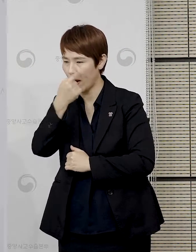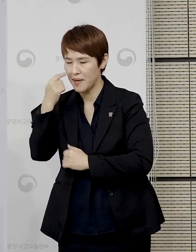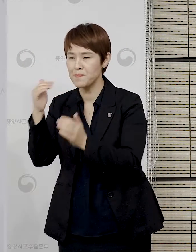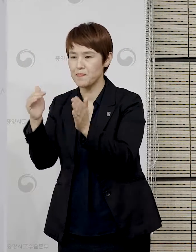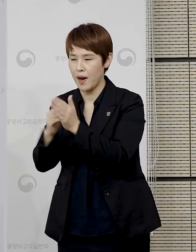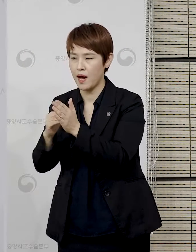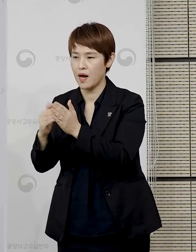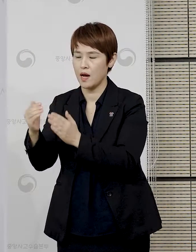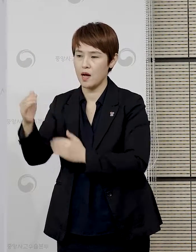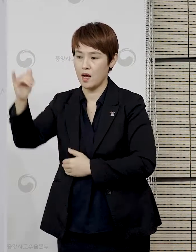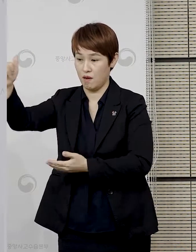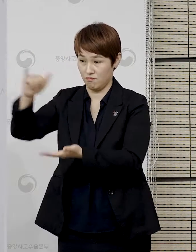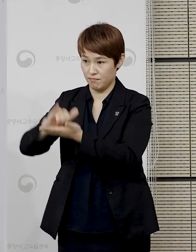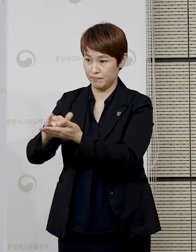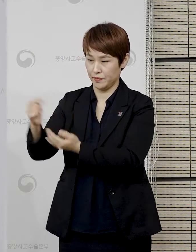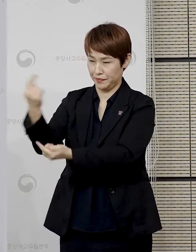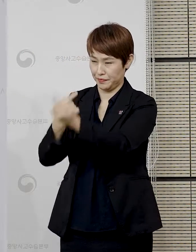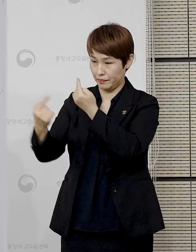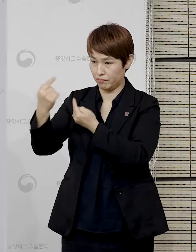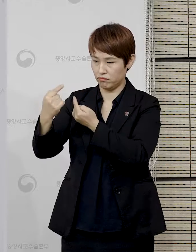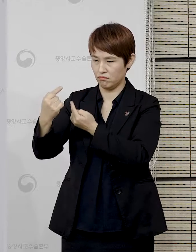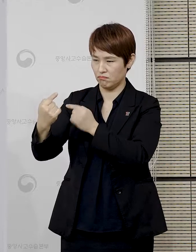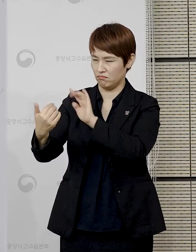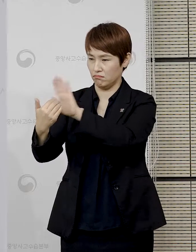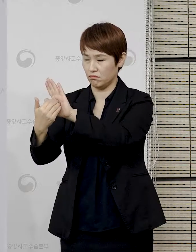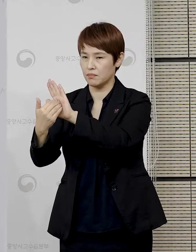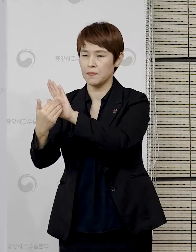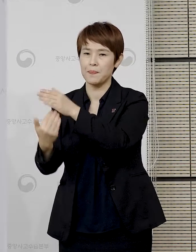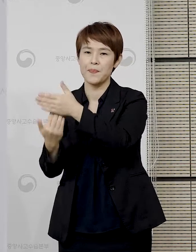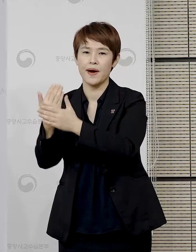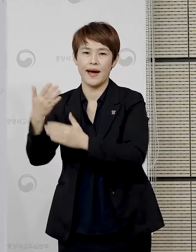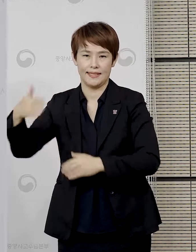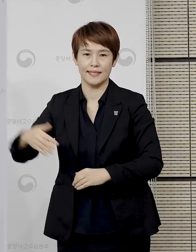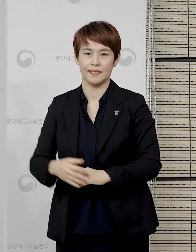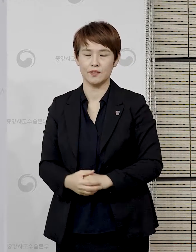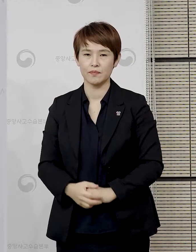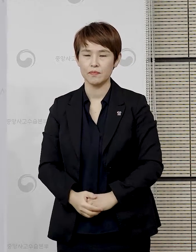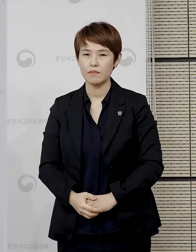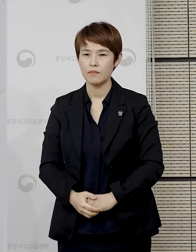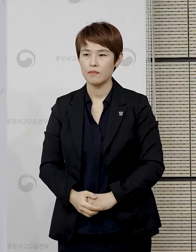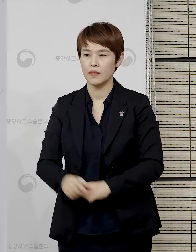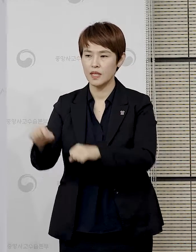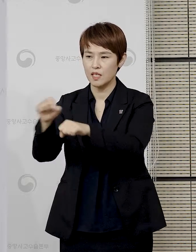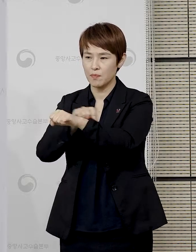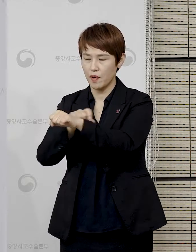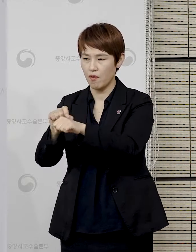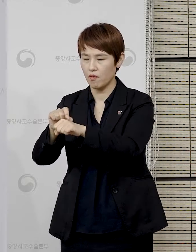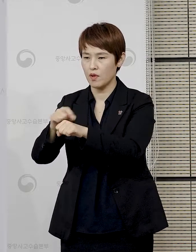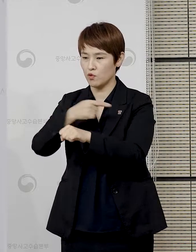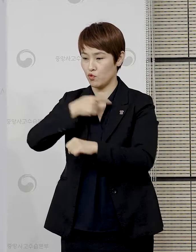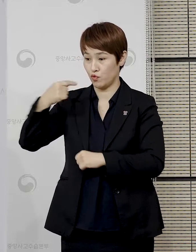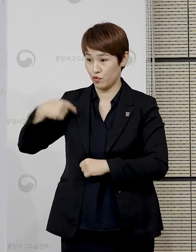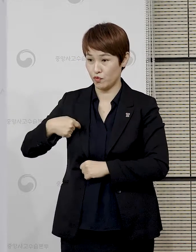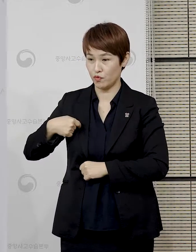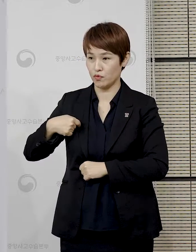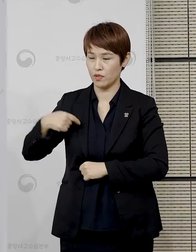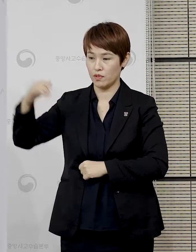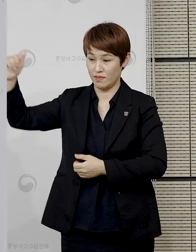입국 제한자는 발생하지 않았습니다. 특별 입국 절차를 통해 입국한